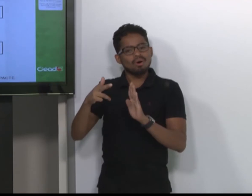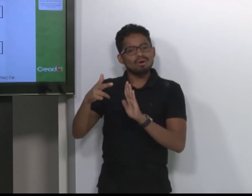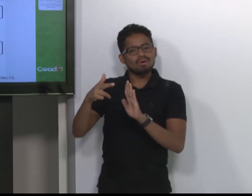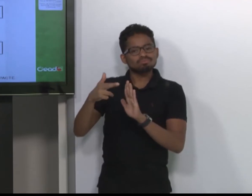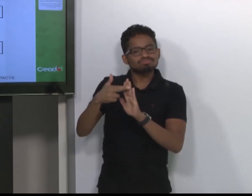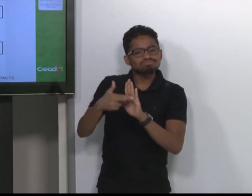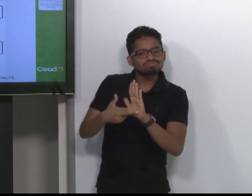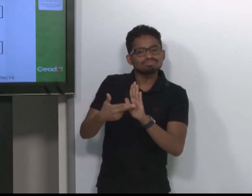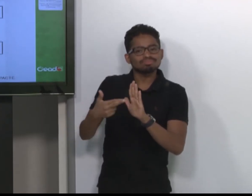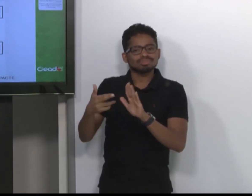incoerente.